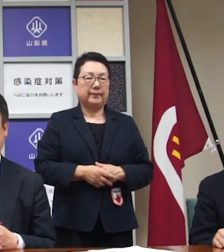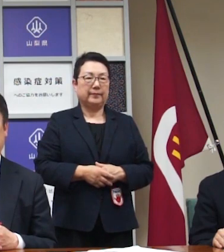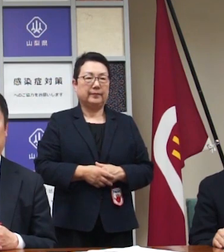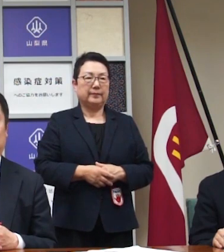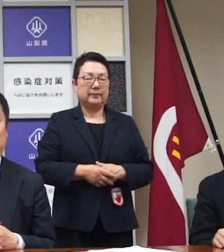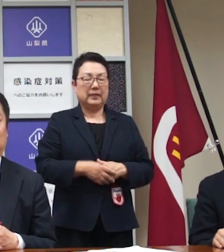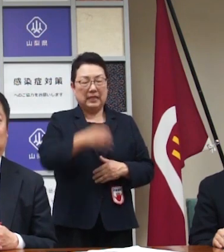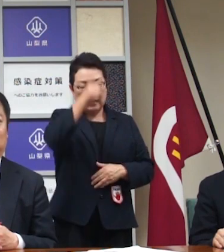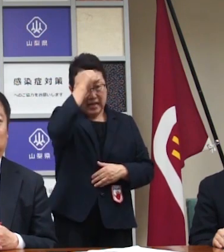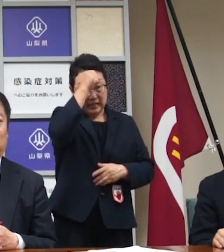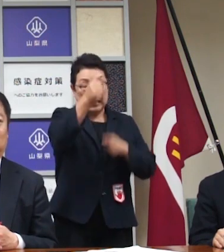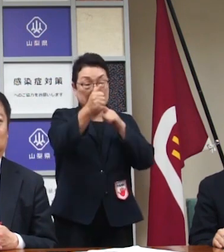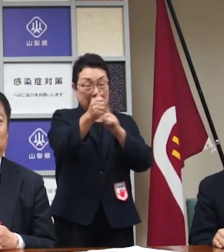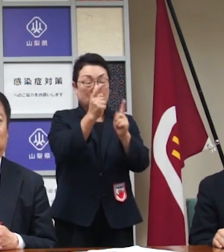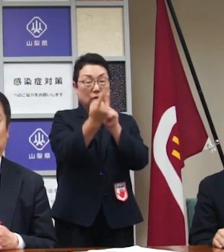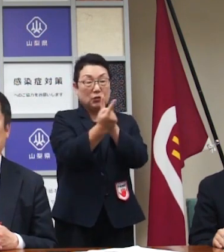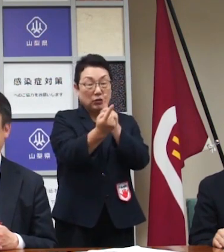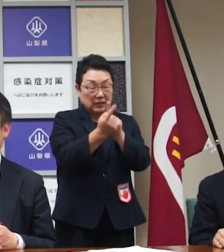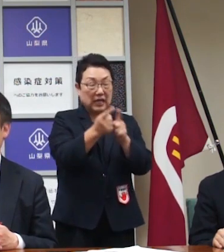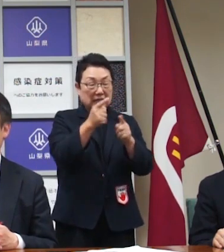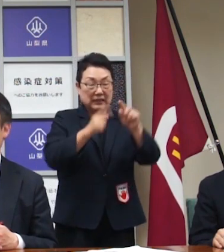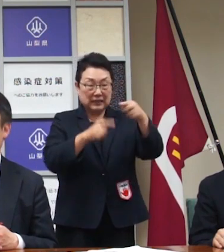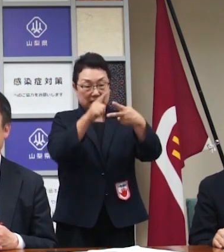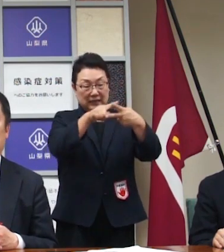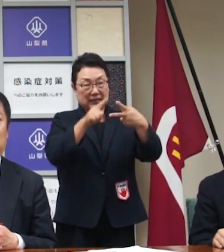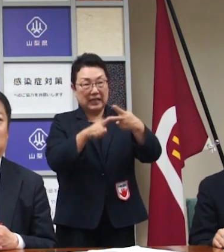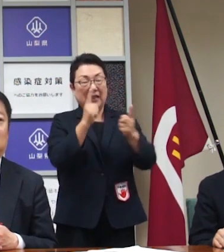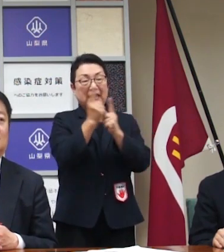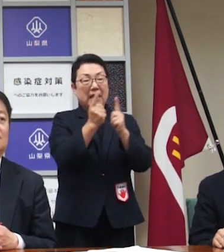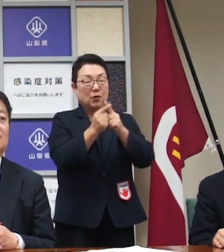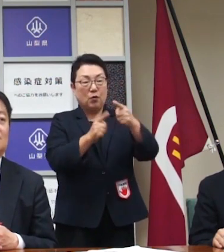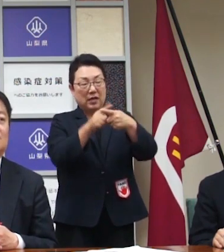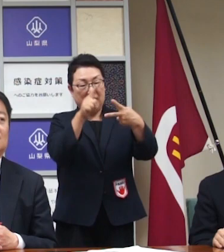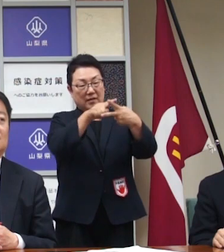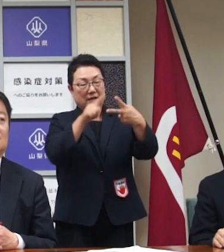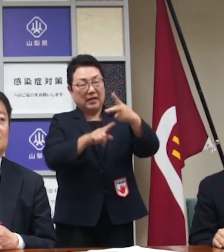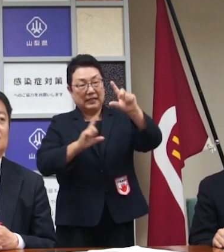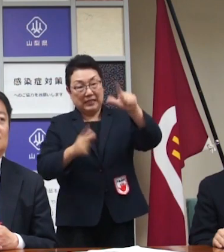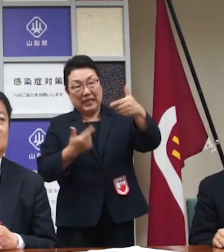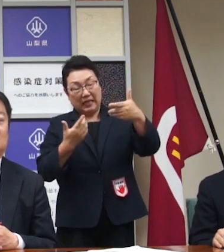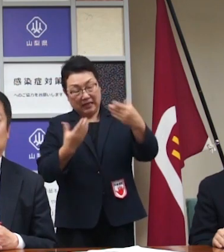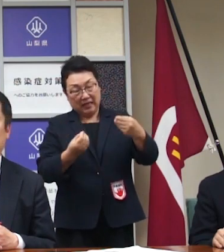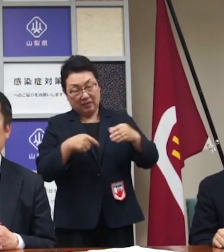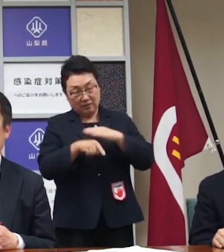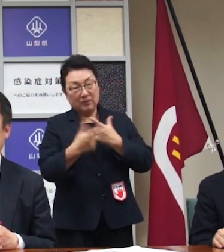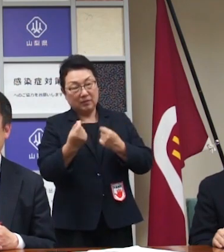患者への処置が、 はいはい、 対応が異なっているという、 はい